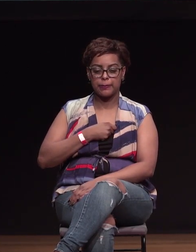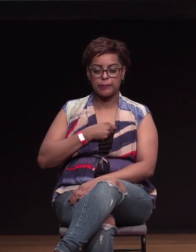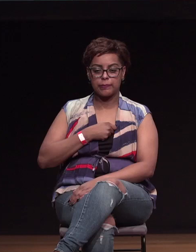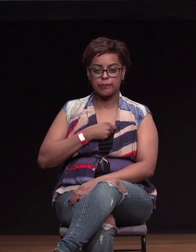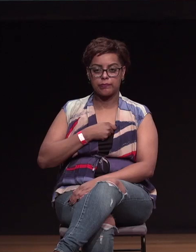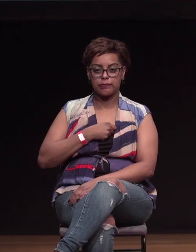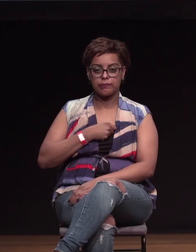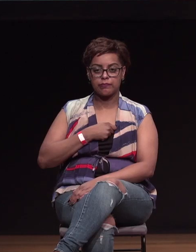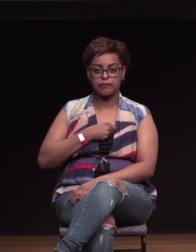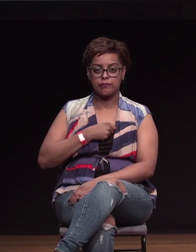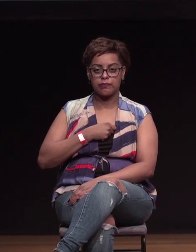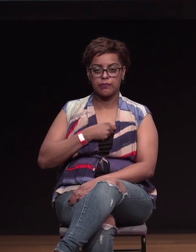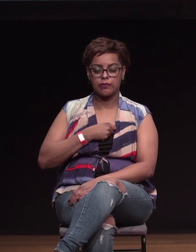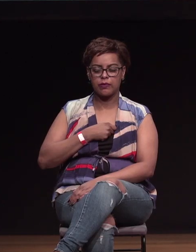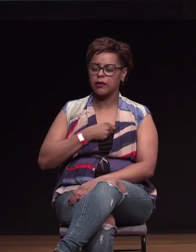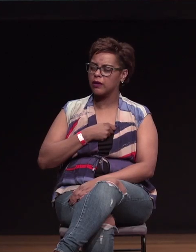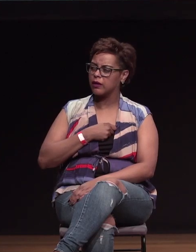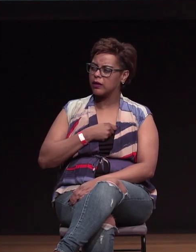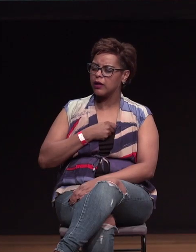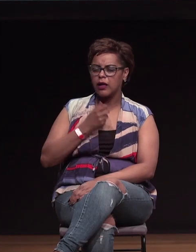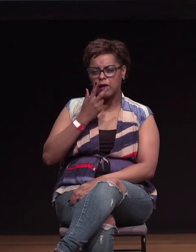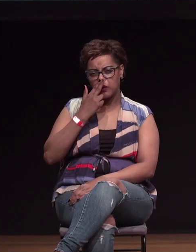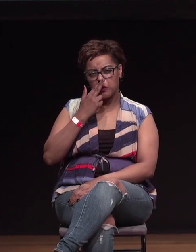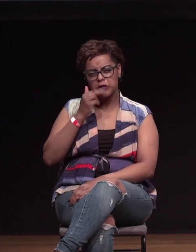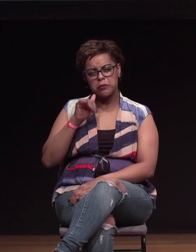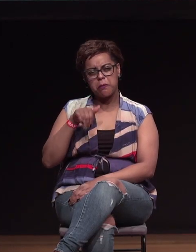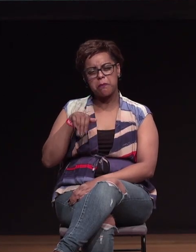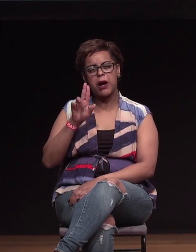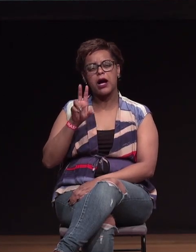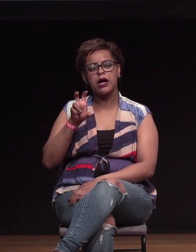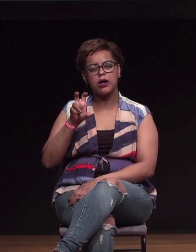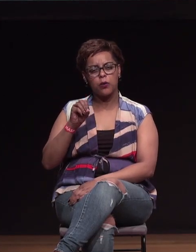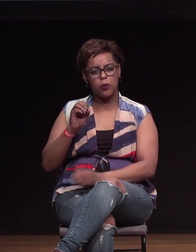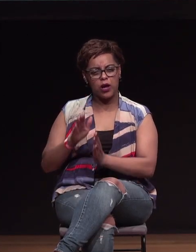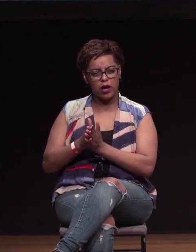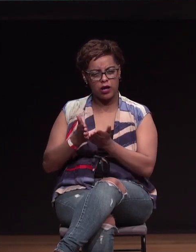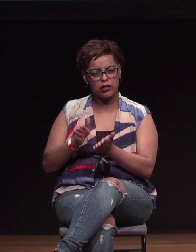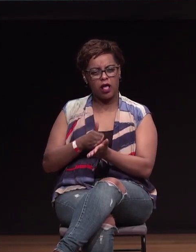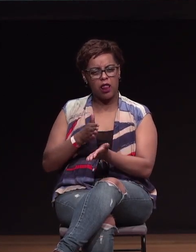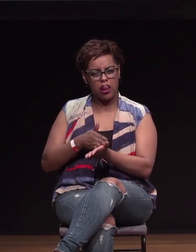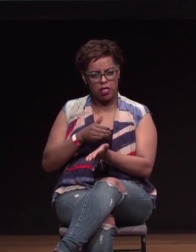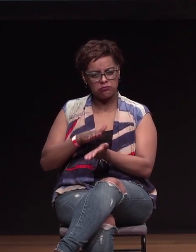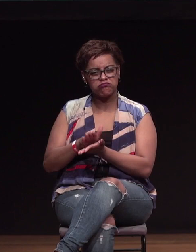A editora, acho que já tem mais de 50 títulos, são livros